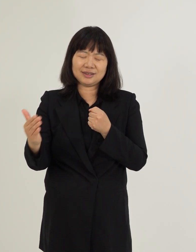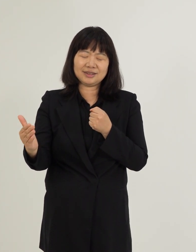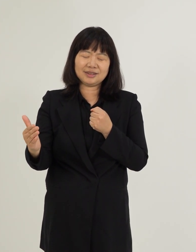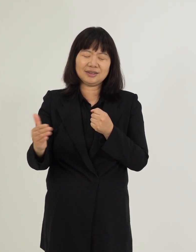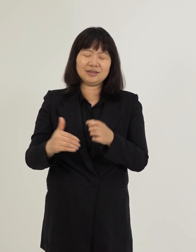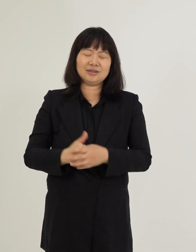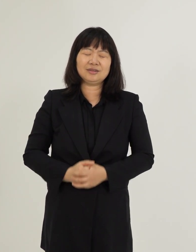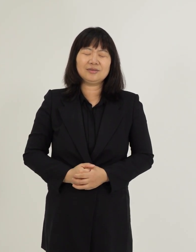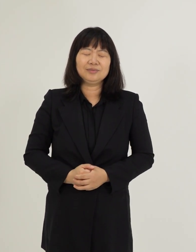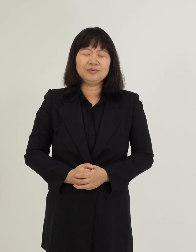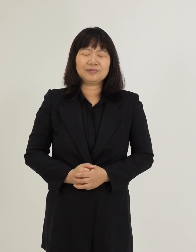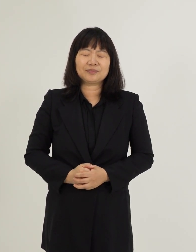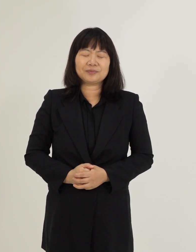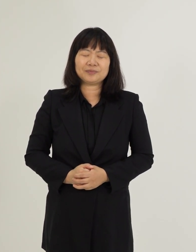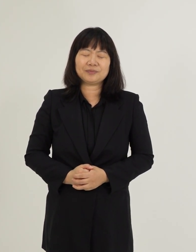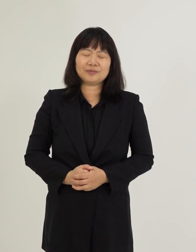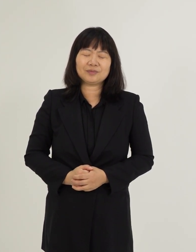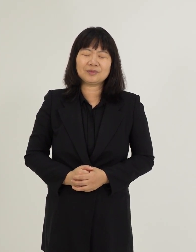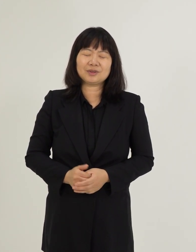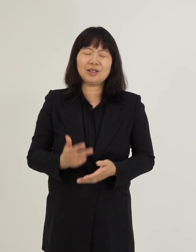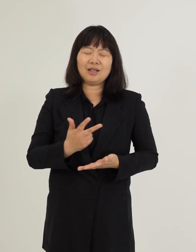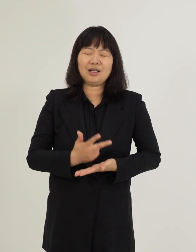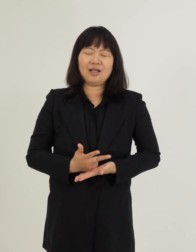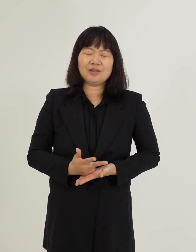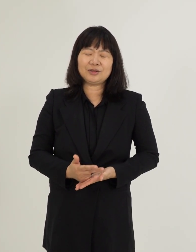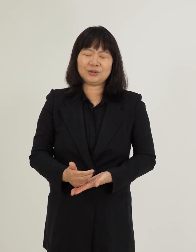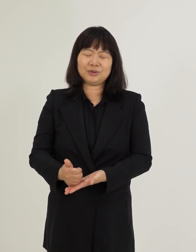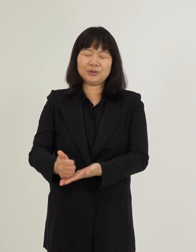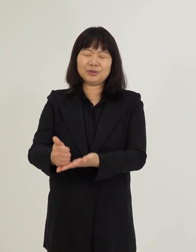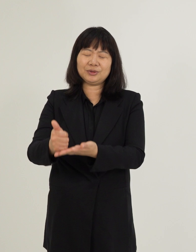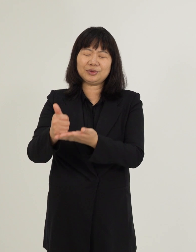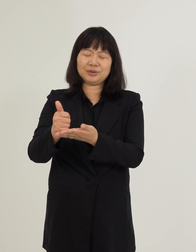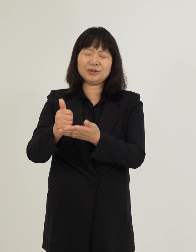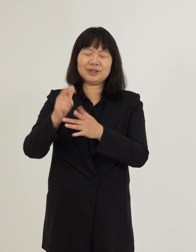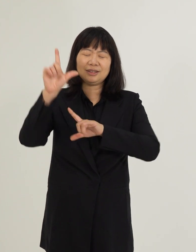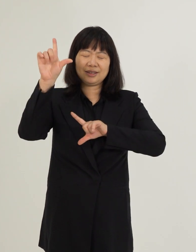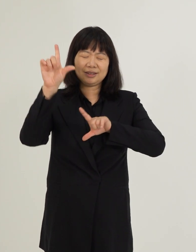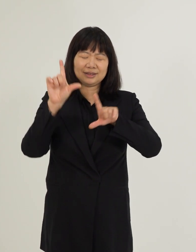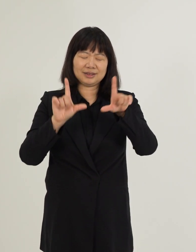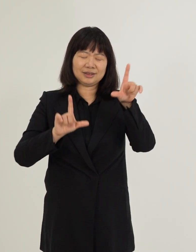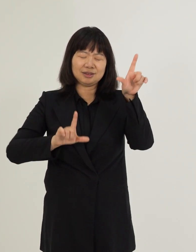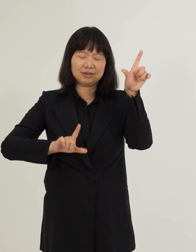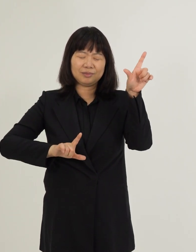것이니 주님의 형상 만드소서.